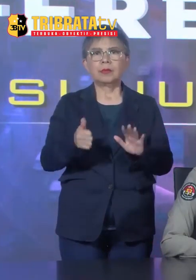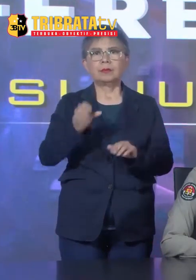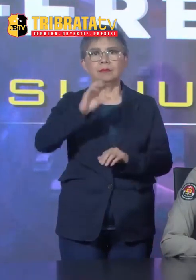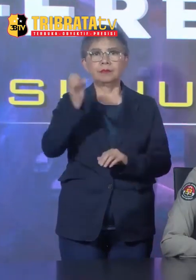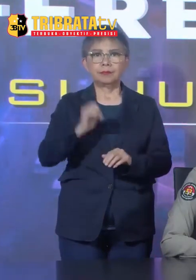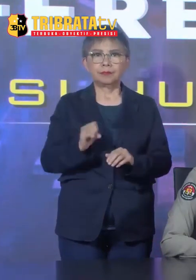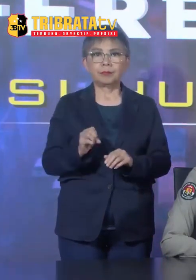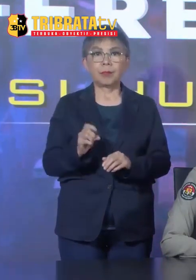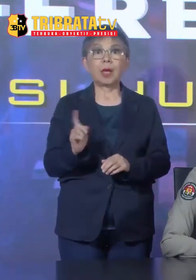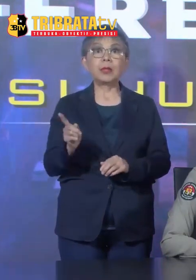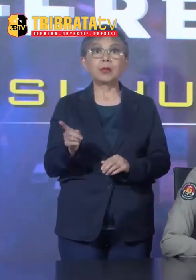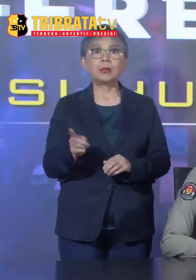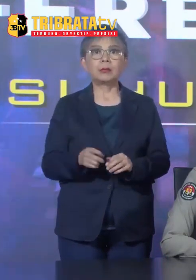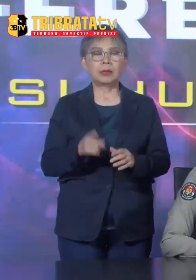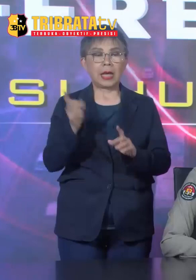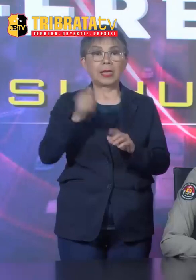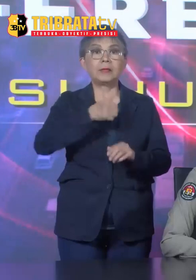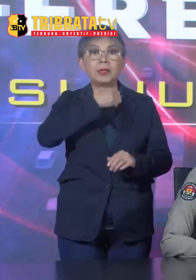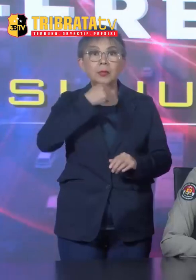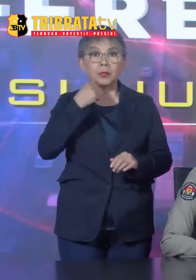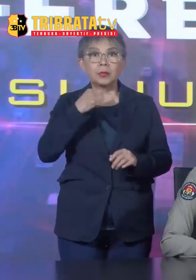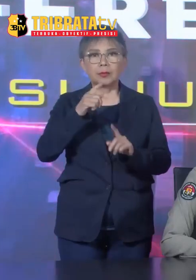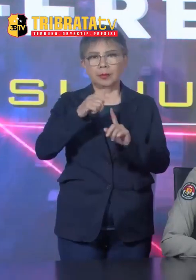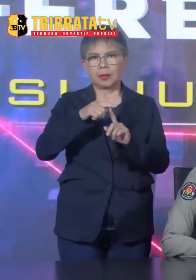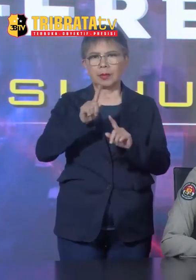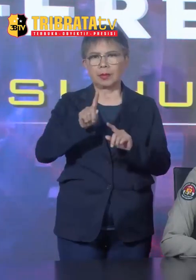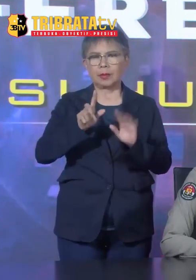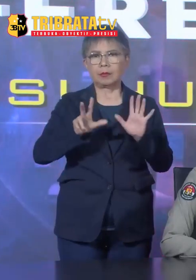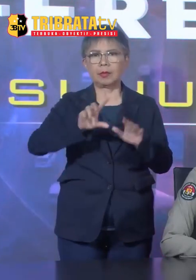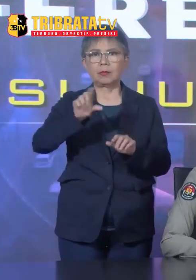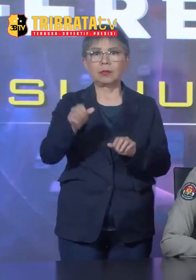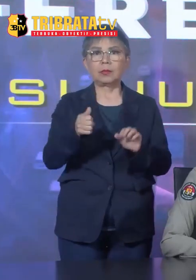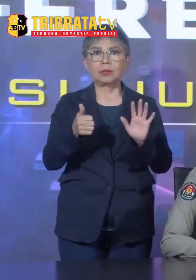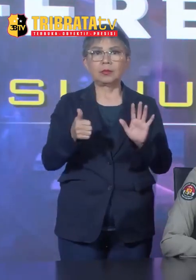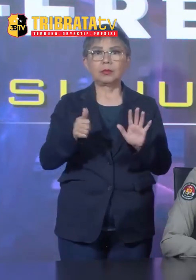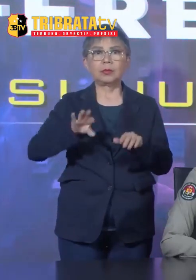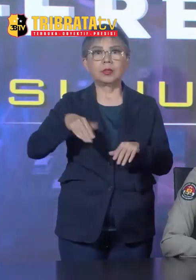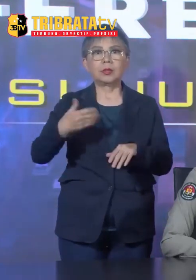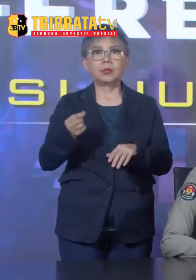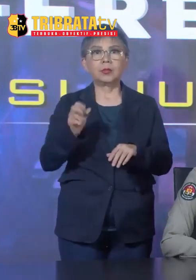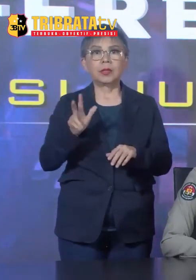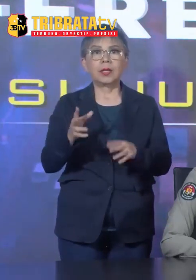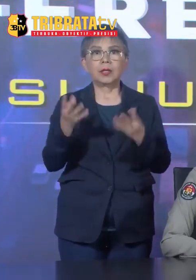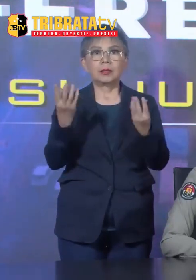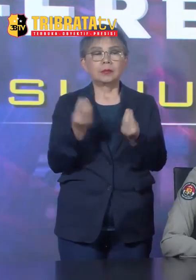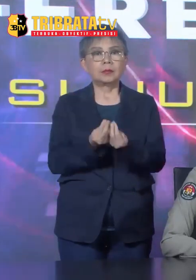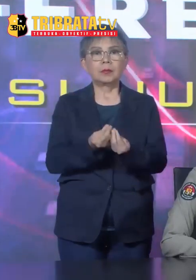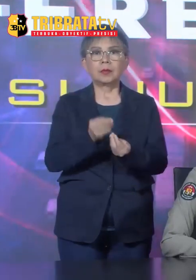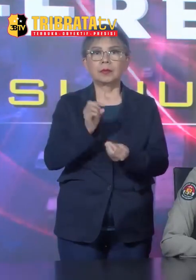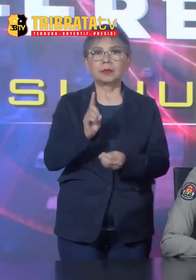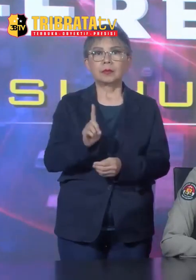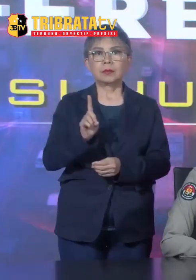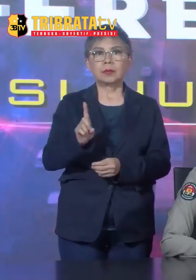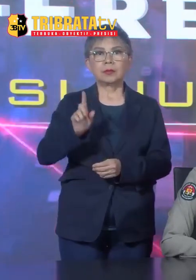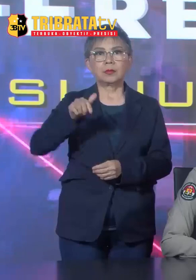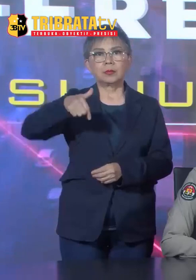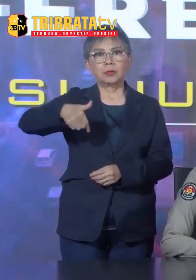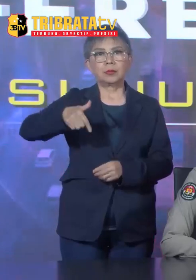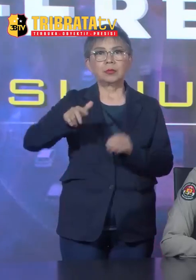76,66% yaitu pada hari Minggu 18 Juni 2023 sebanyak